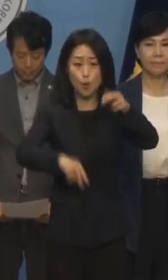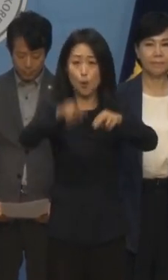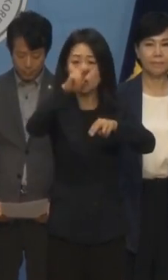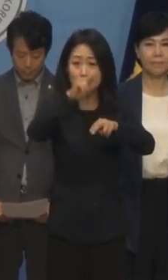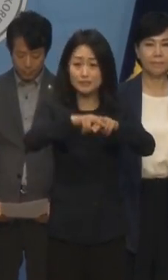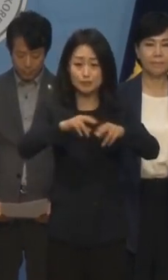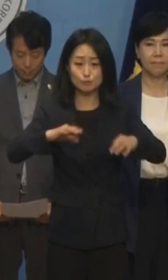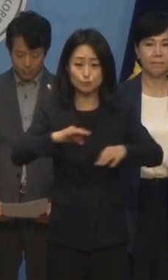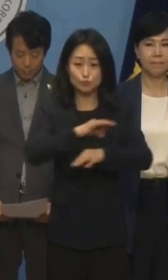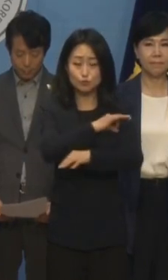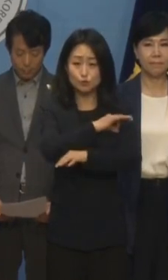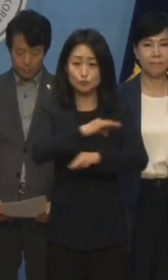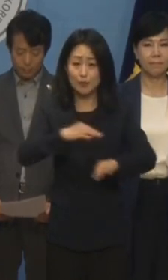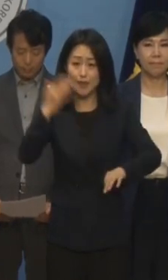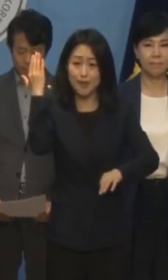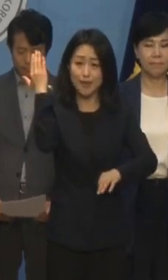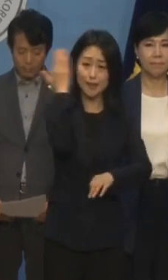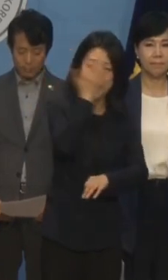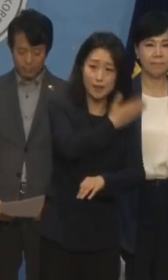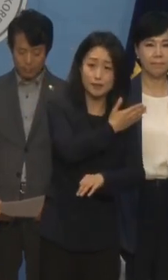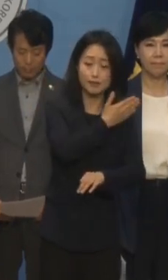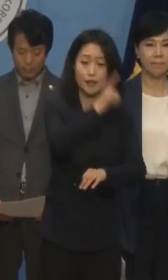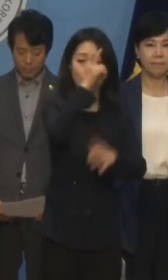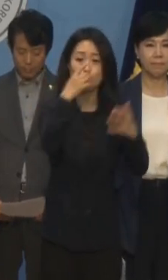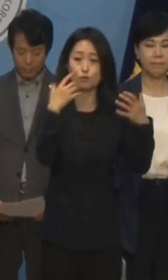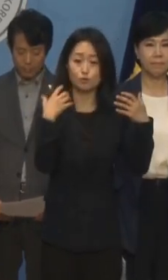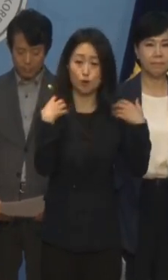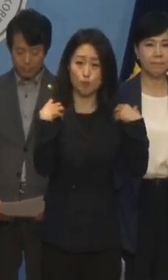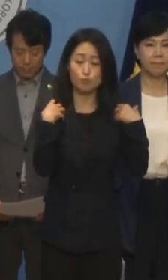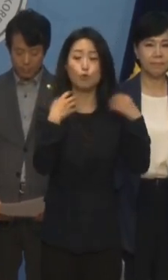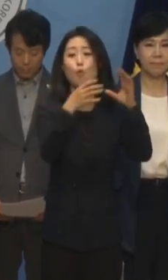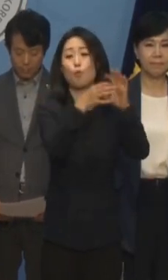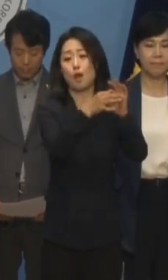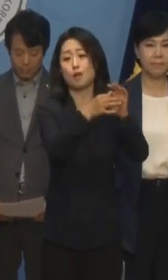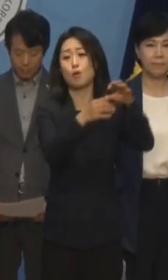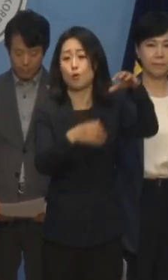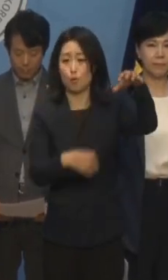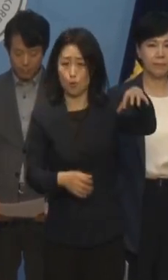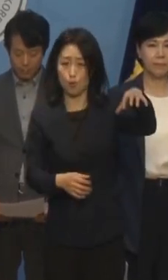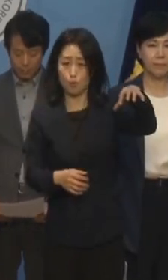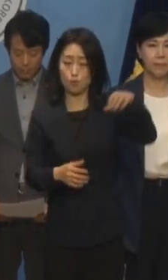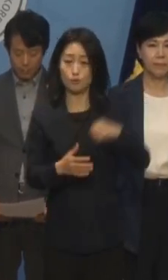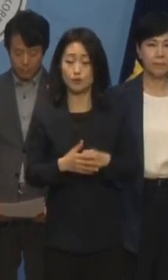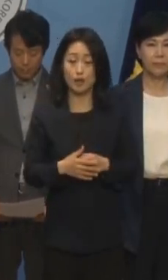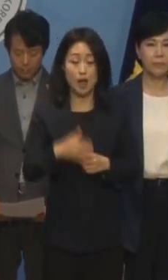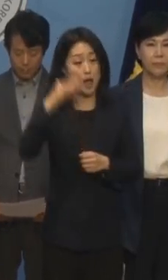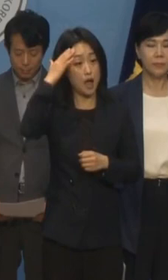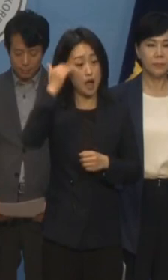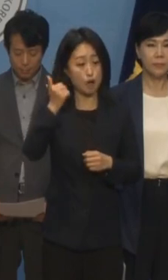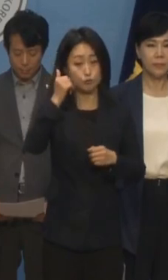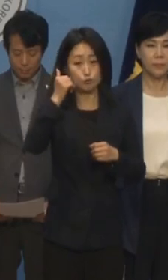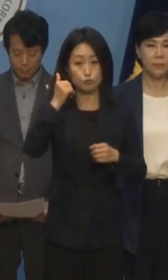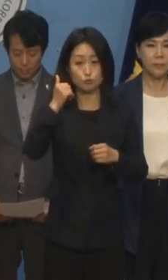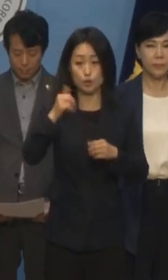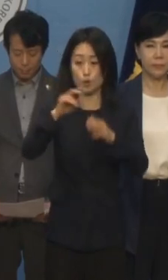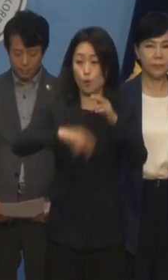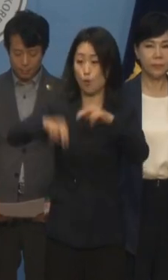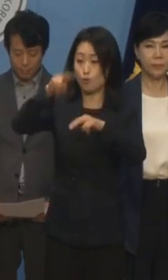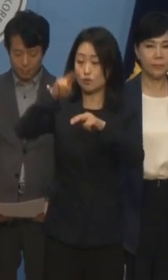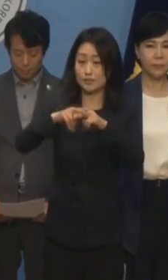부패를 척결하는 국가기관입니까? 대한민국 공직의 부패를